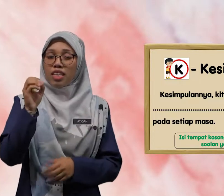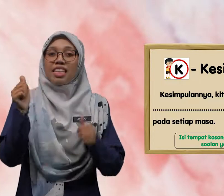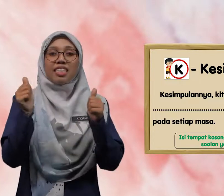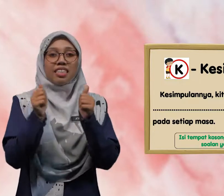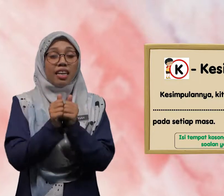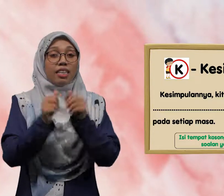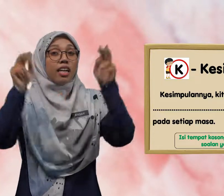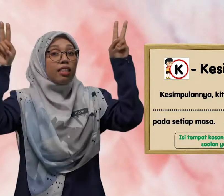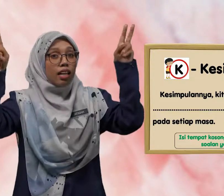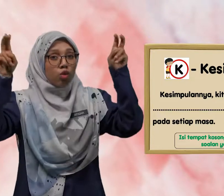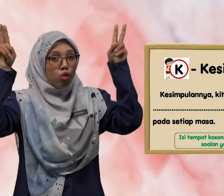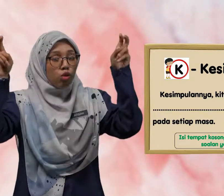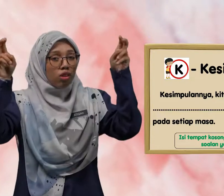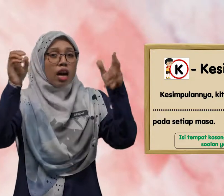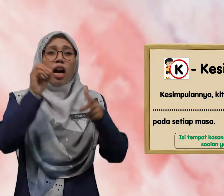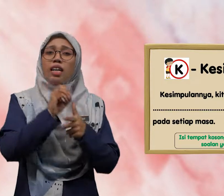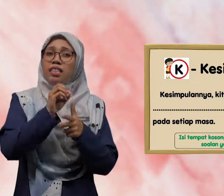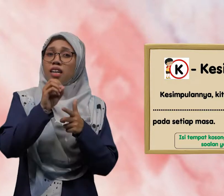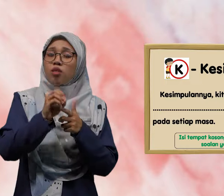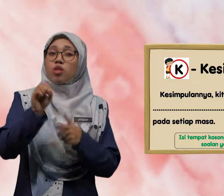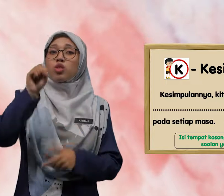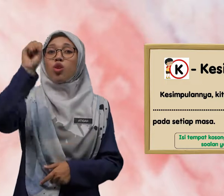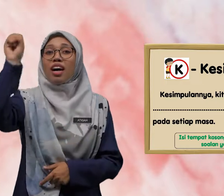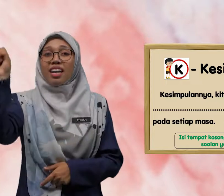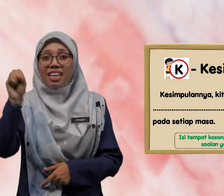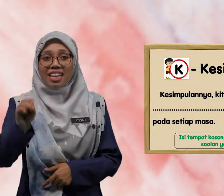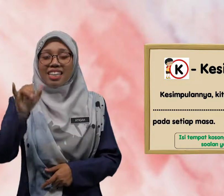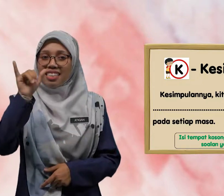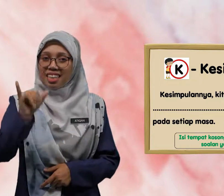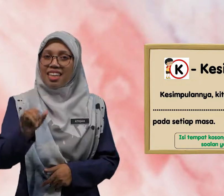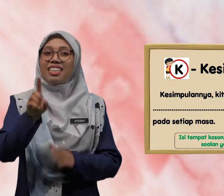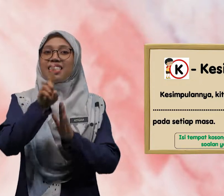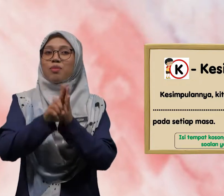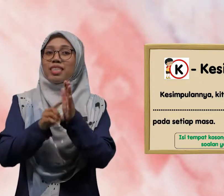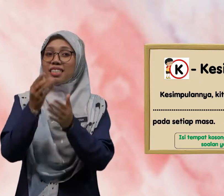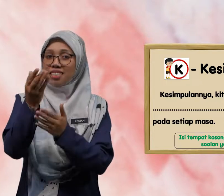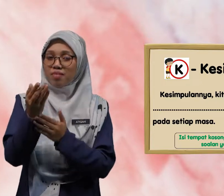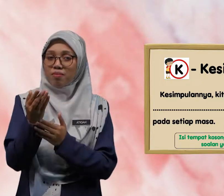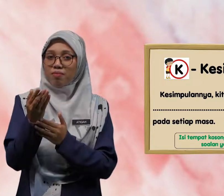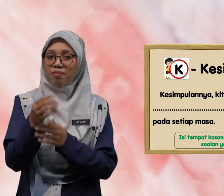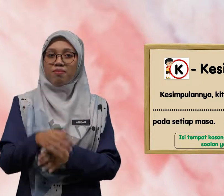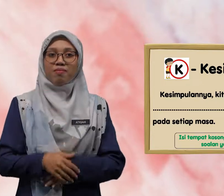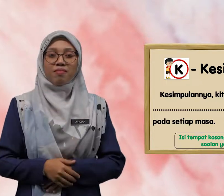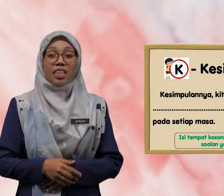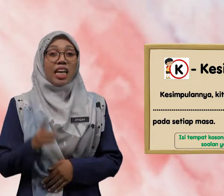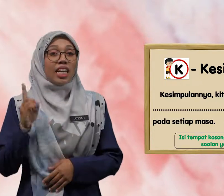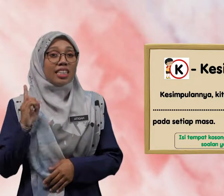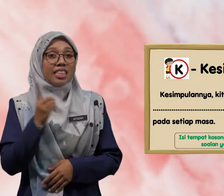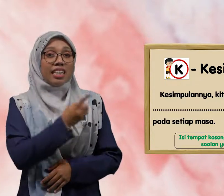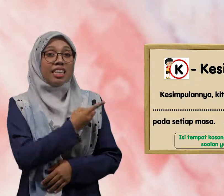dengan tajuk atau soalnya in yang diminta kita